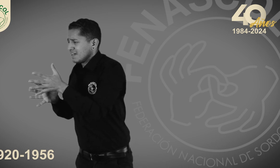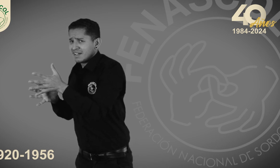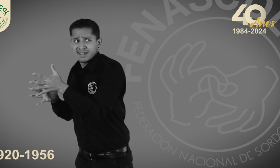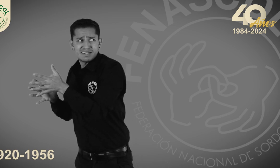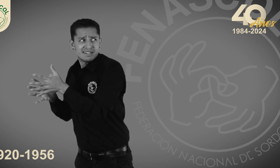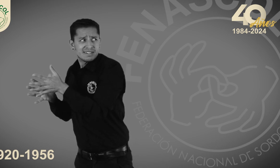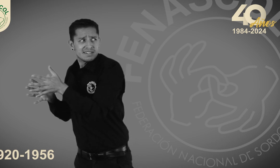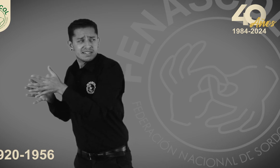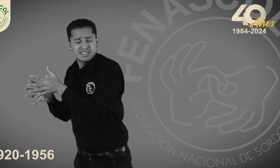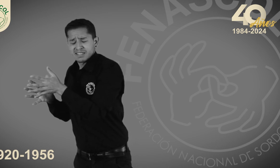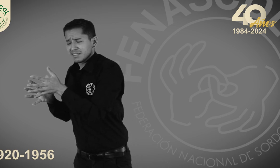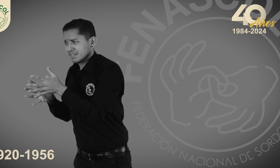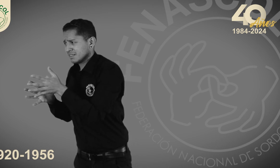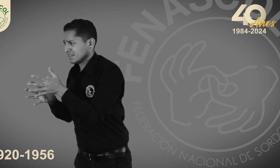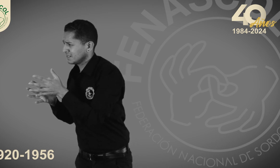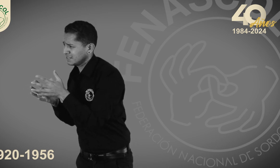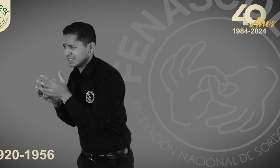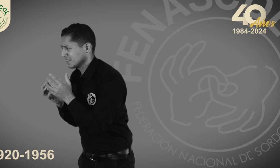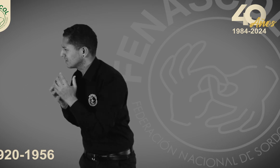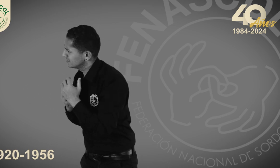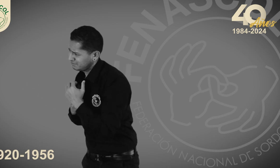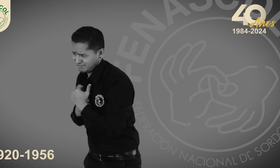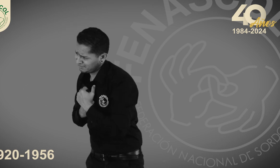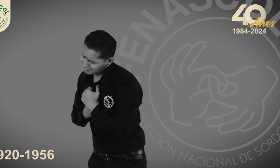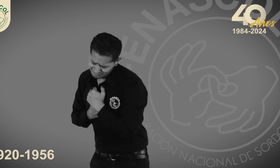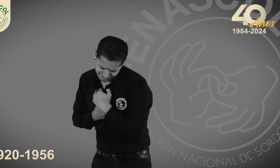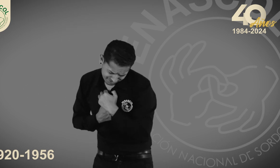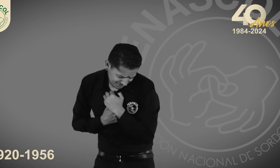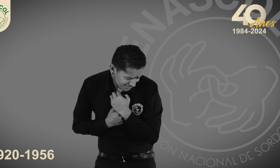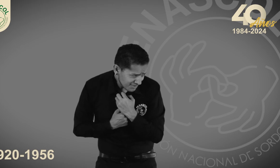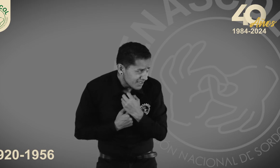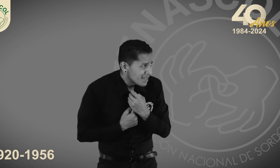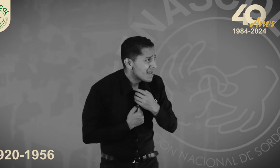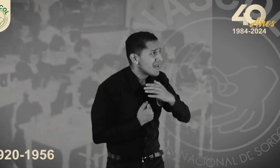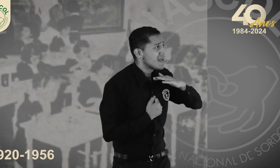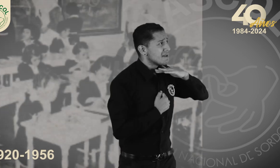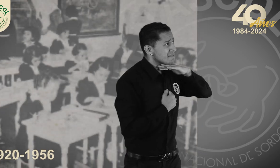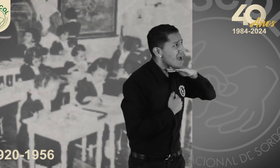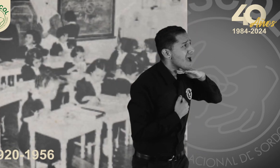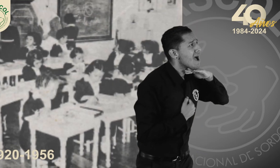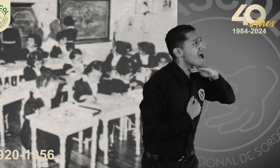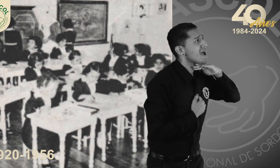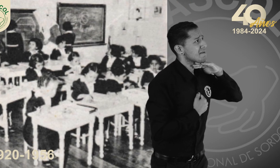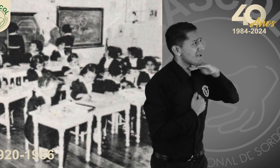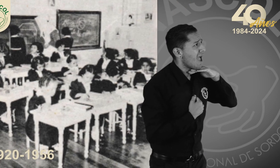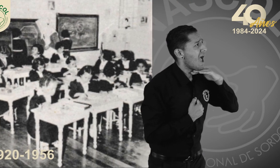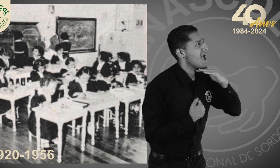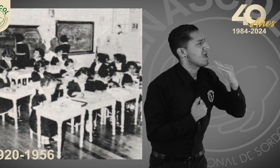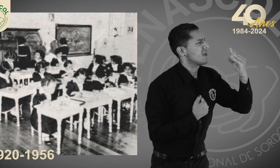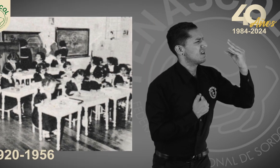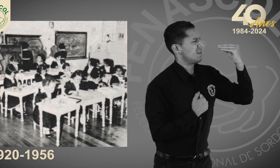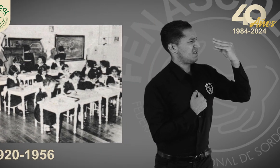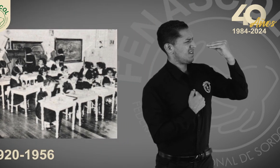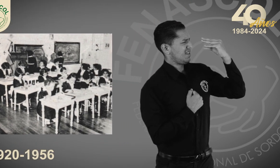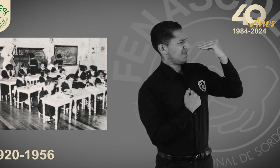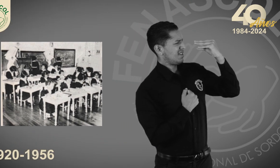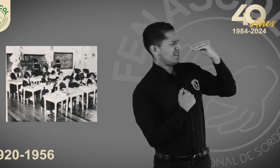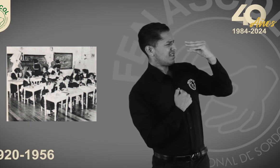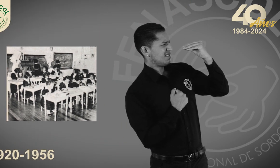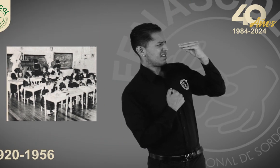quieren enunciar, pero el temor no las deja. De nuevo vuelvo a esas manos sobre mí. Vuelven sus labios. Me hablan. ¡No